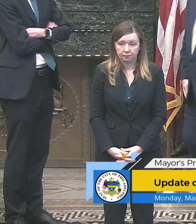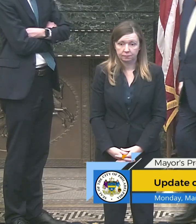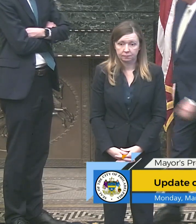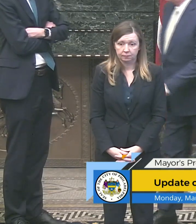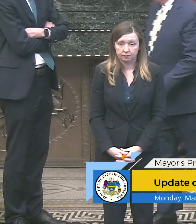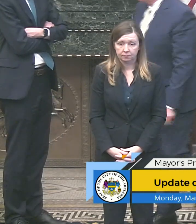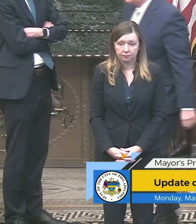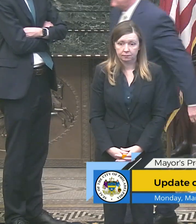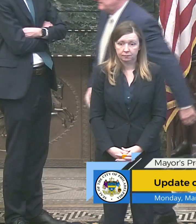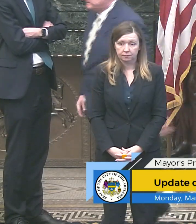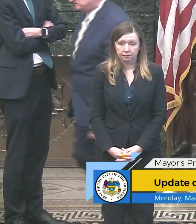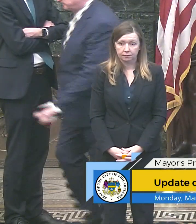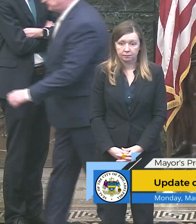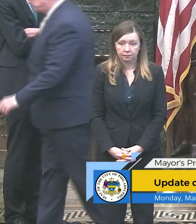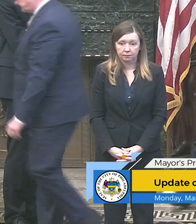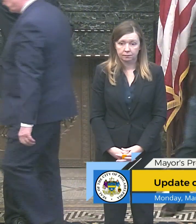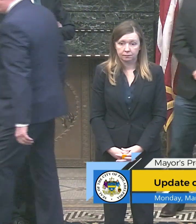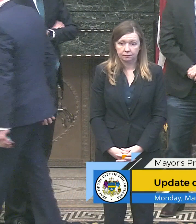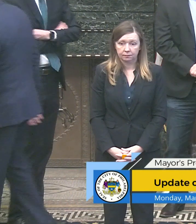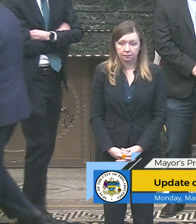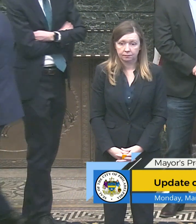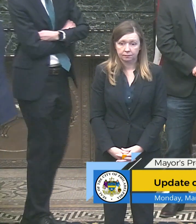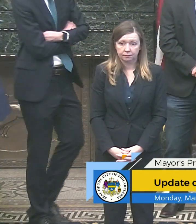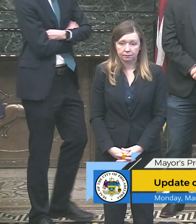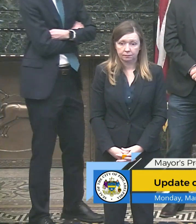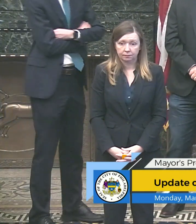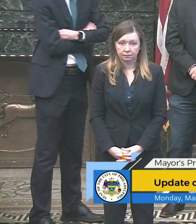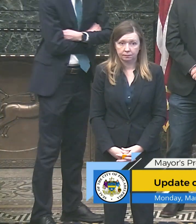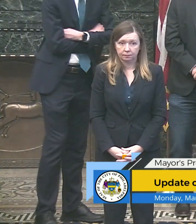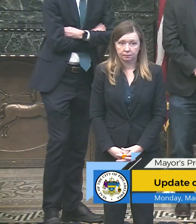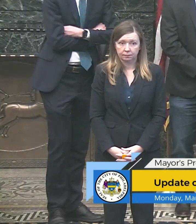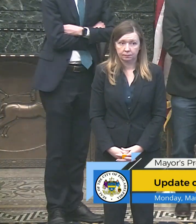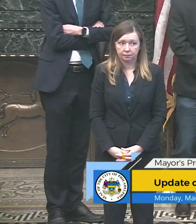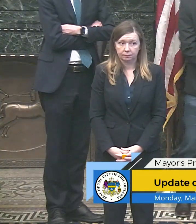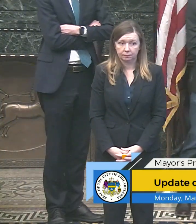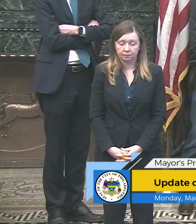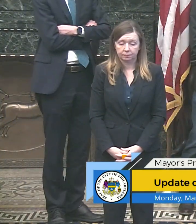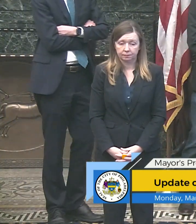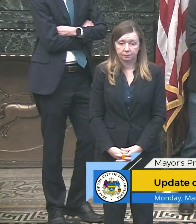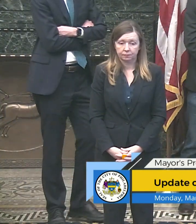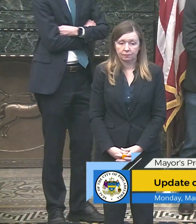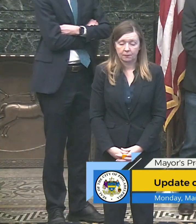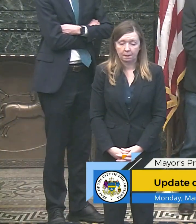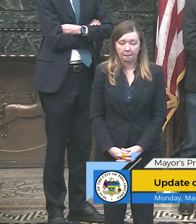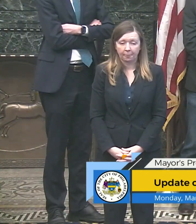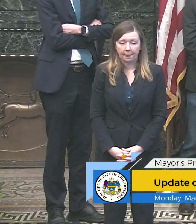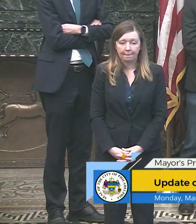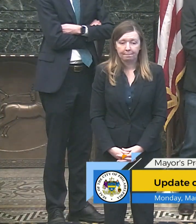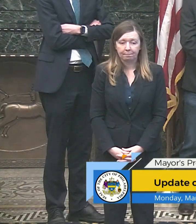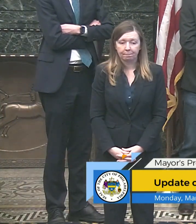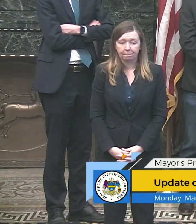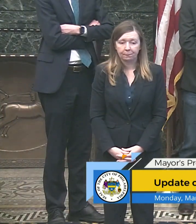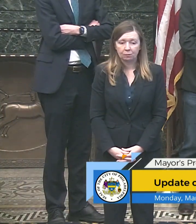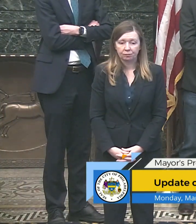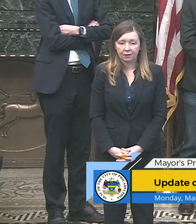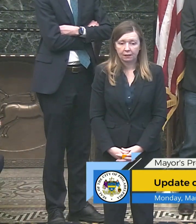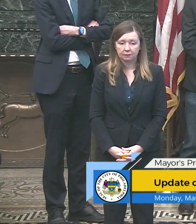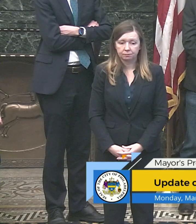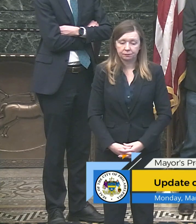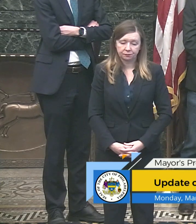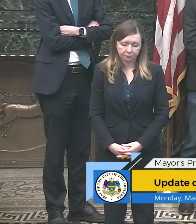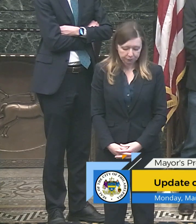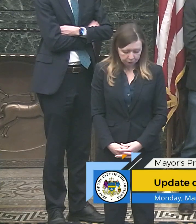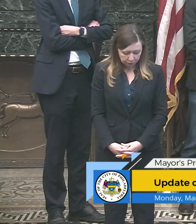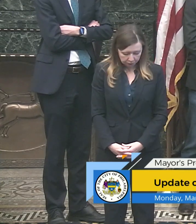¿Me pueden escuchar? Sí, sí le puedo escuchar. ¿Cuál es la pregunta? Hace unas